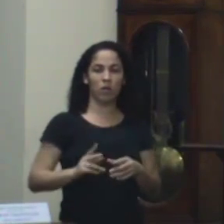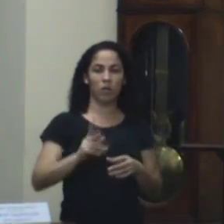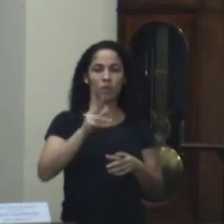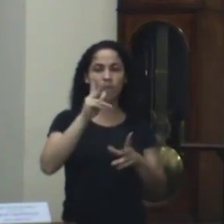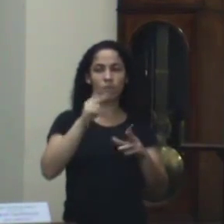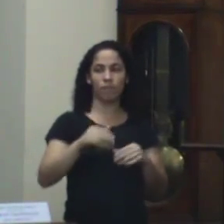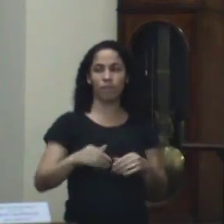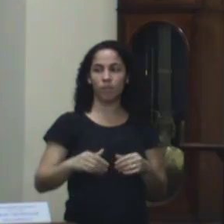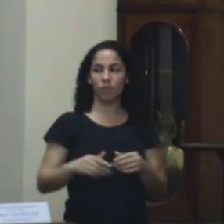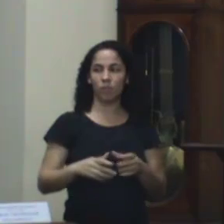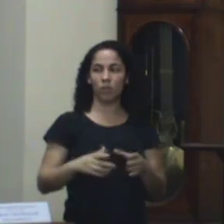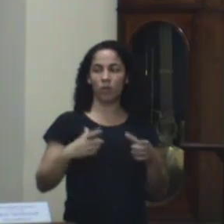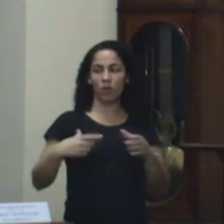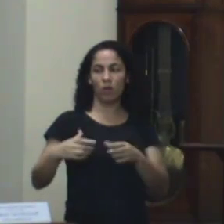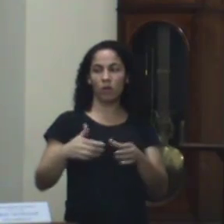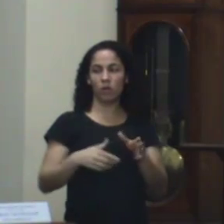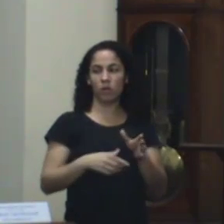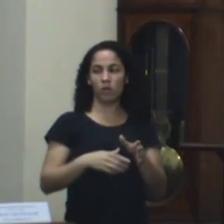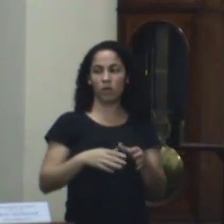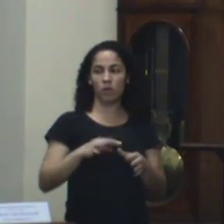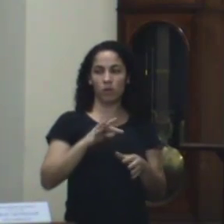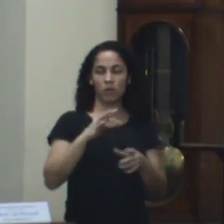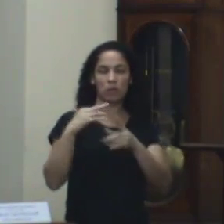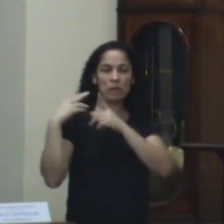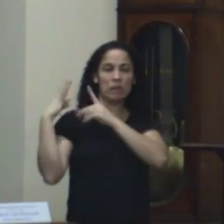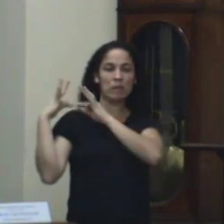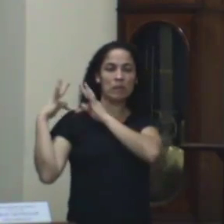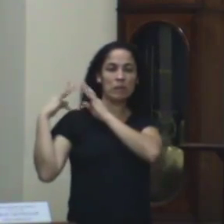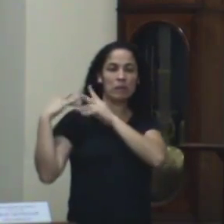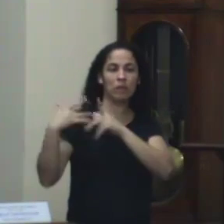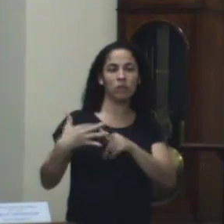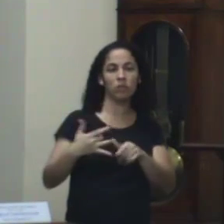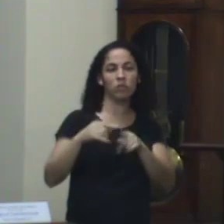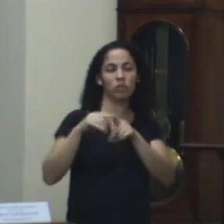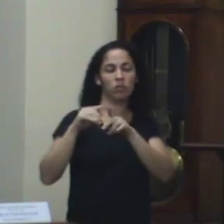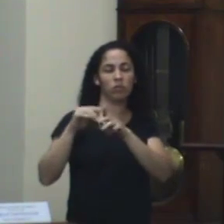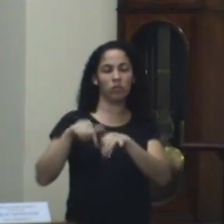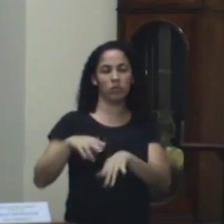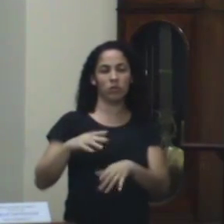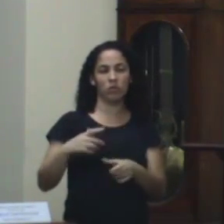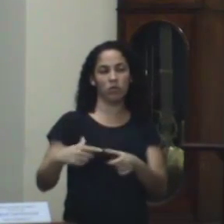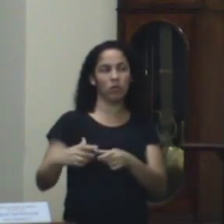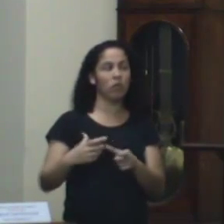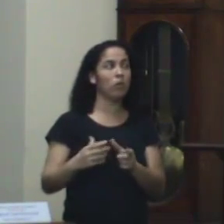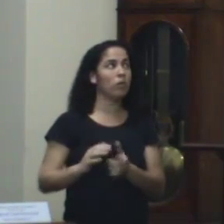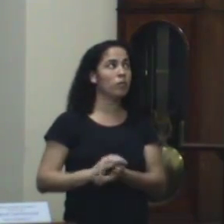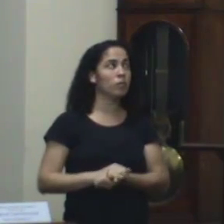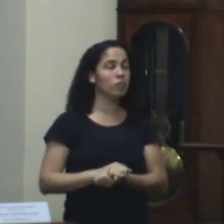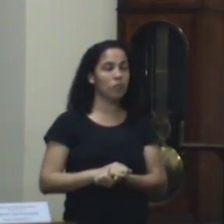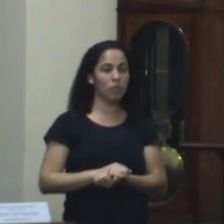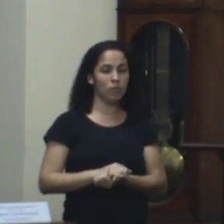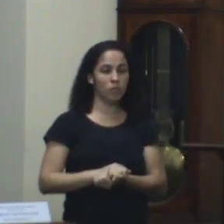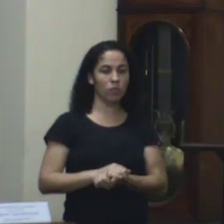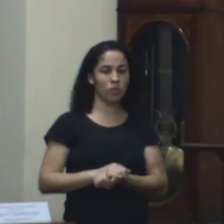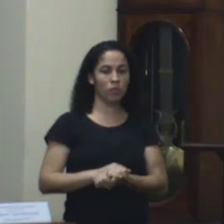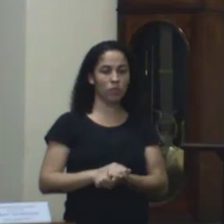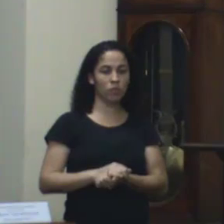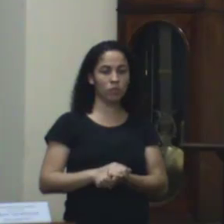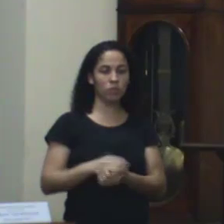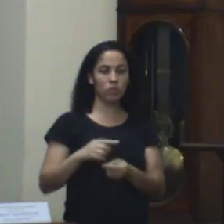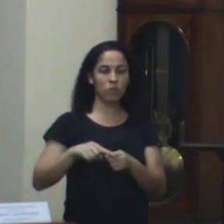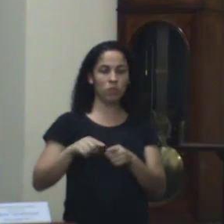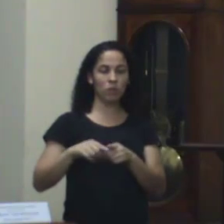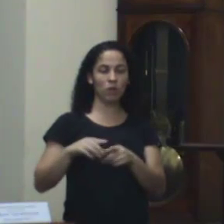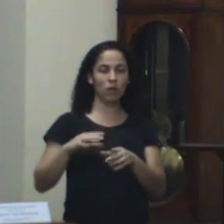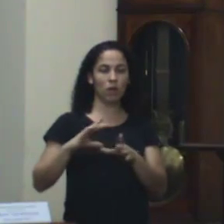permaneceu o seu atendimento no posto tradicional do Caro Vida. E aí, dali saiu a